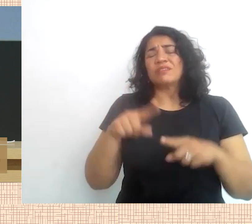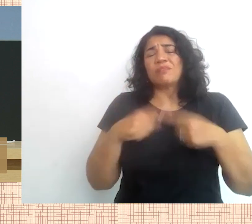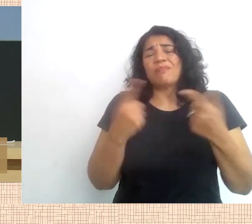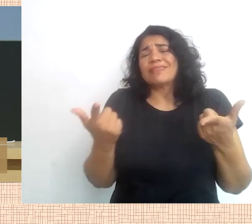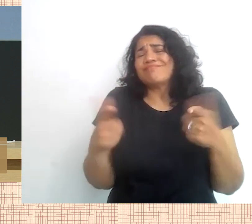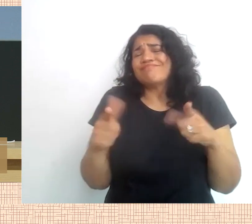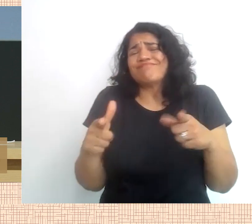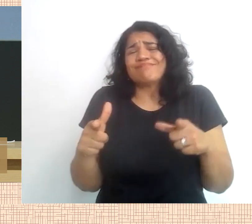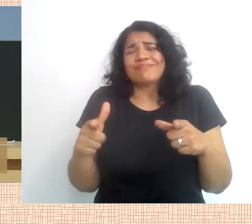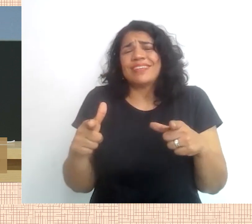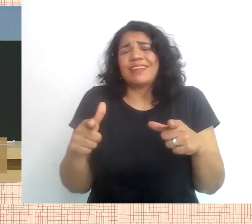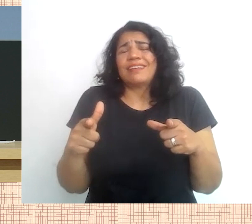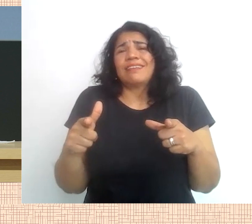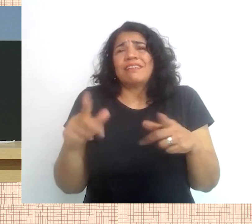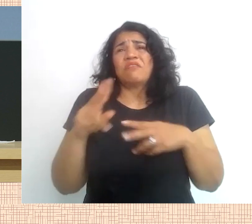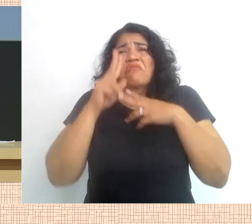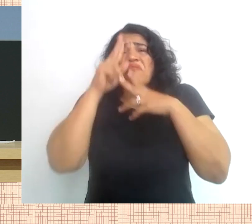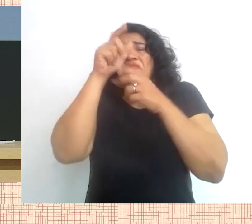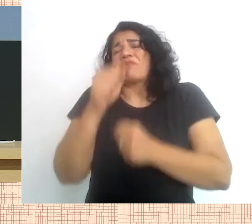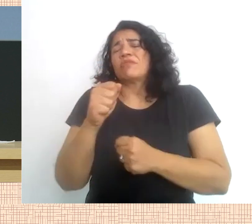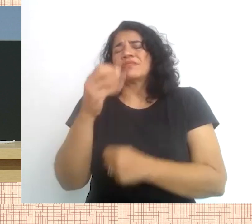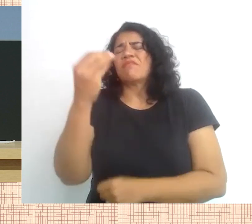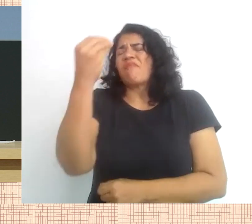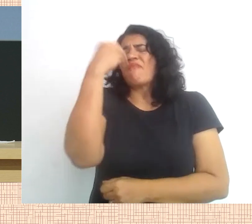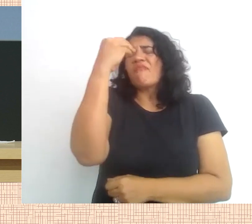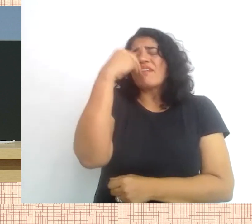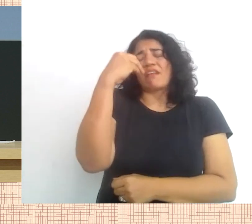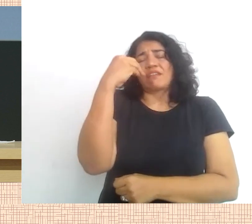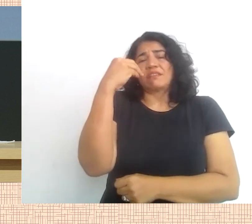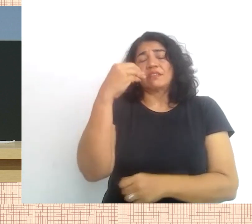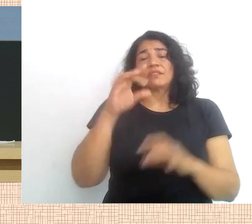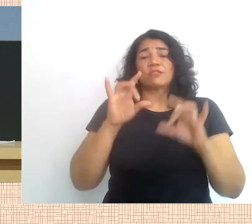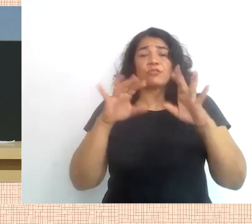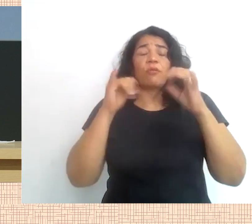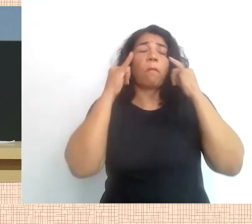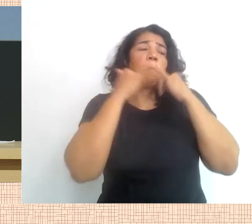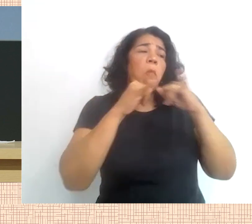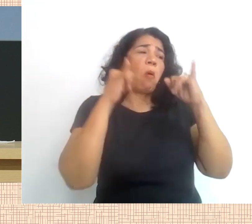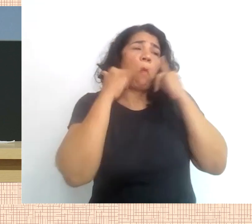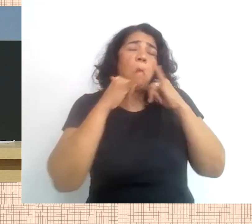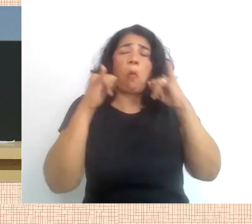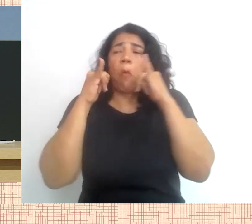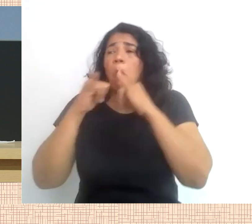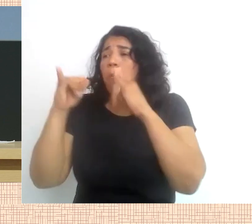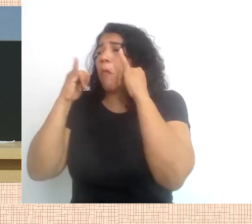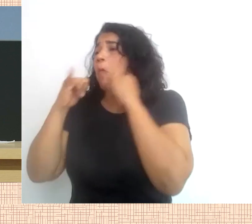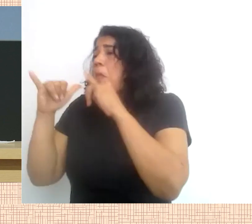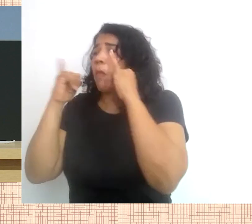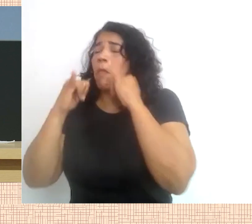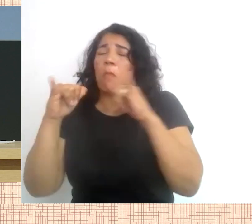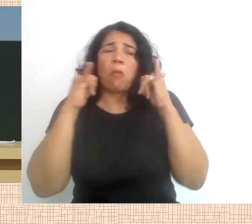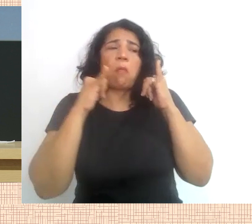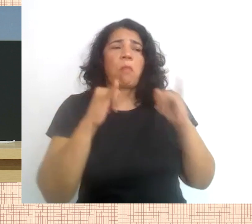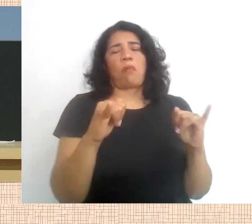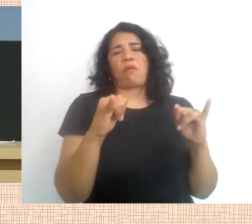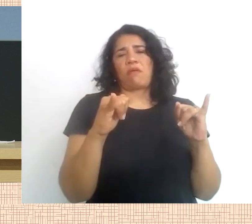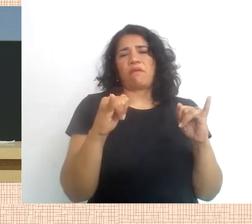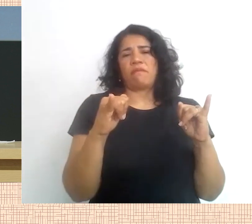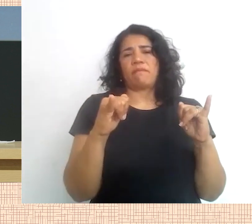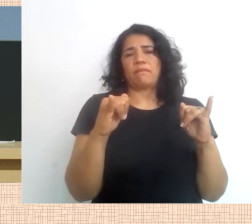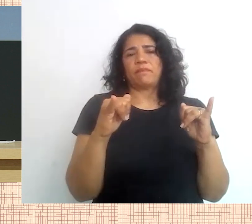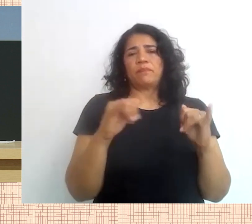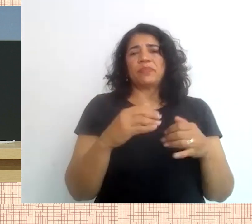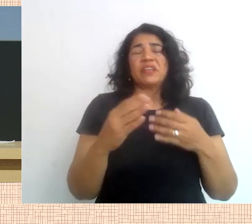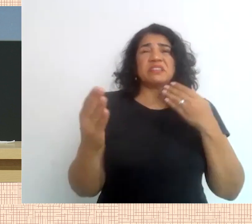ouvidos, assim como aqueles falsos profetas que falavam no tempo de Ezequiel para o povo de Israel, que não, continue vivendo como estão,